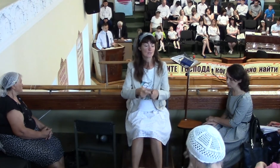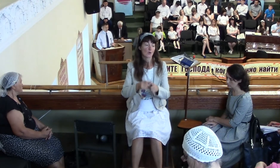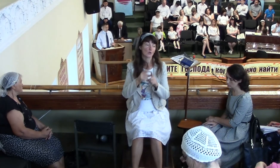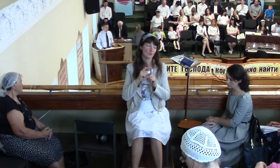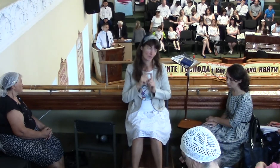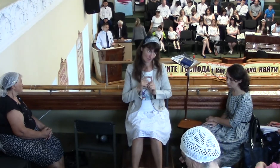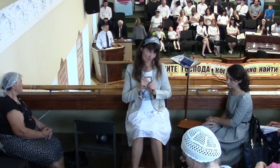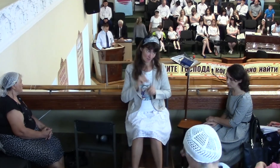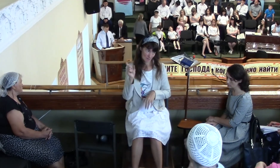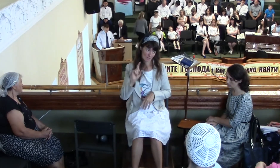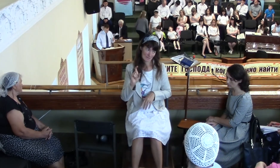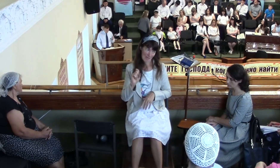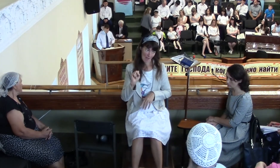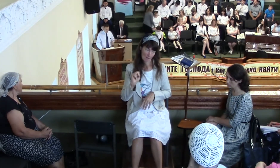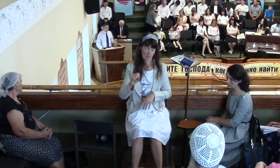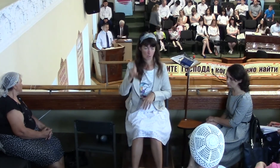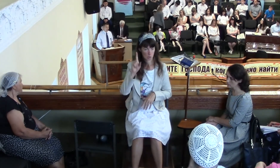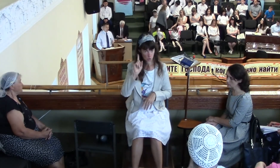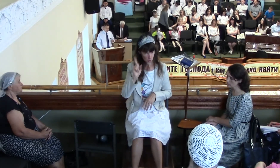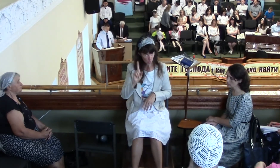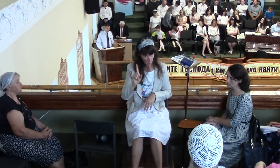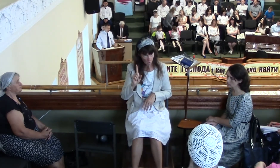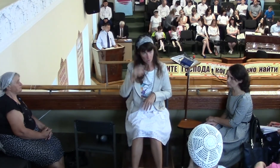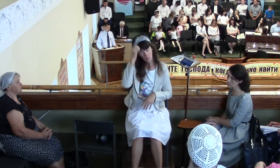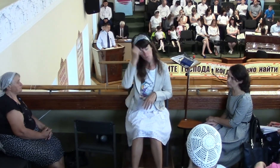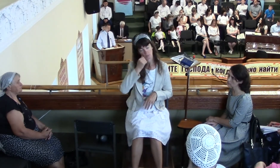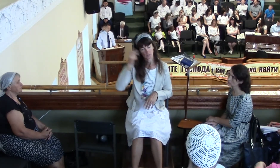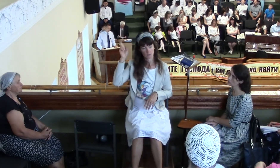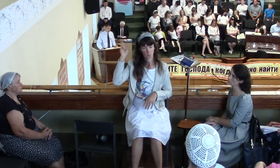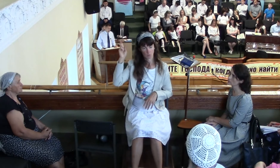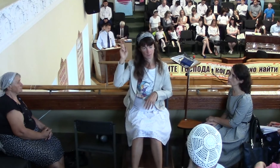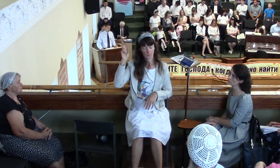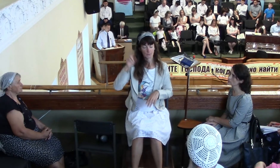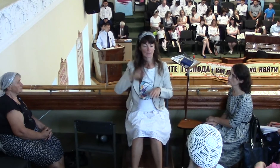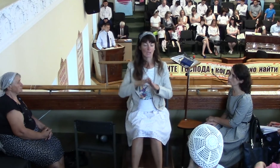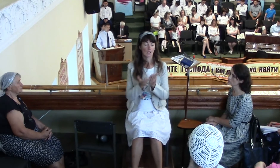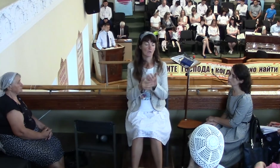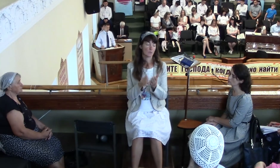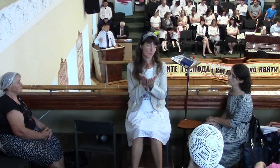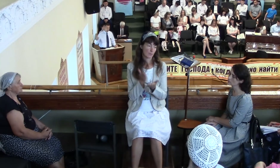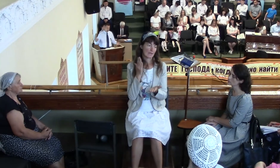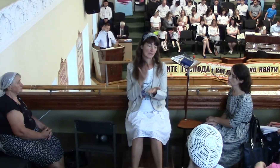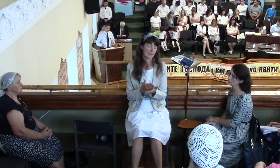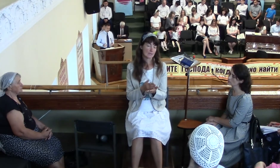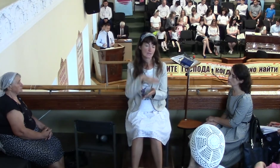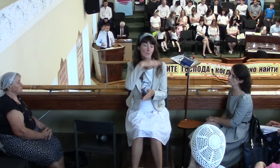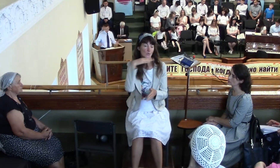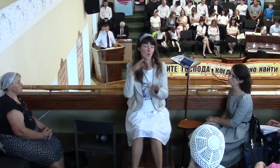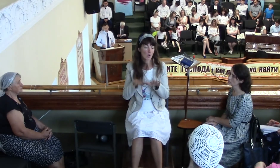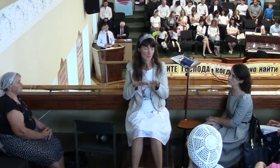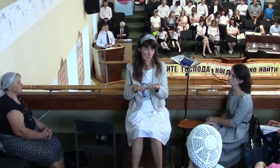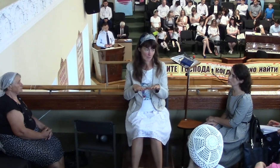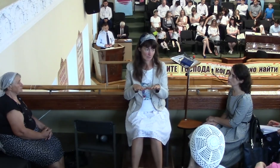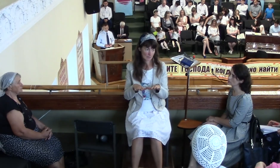благодарить Бога. И в Священном Писании есть много текстов, которые показывают, как люди, жившие до